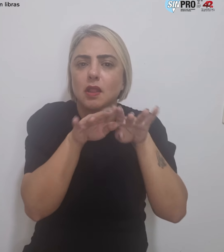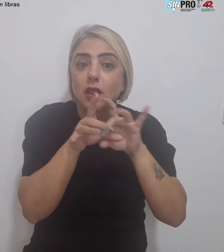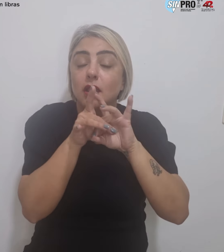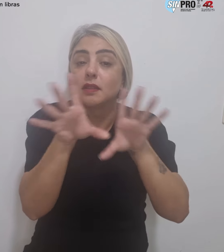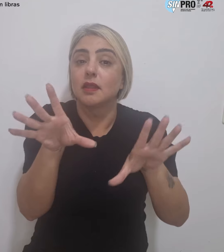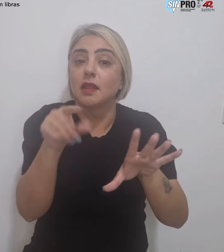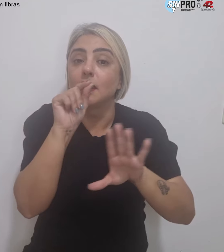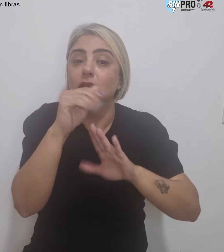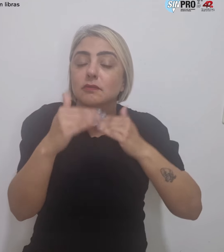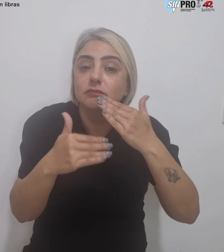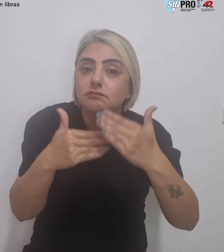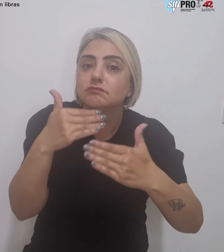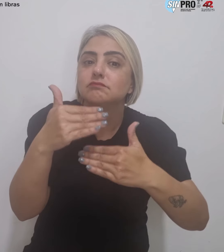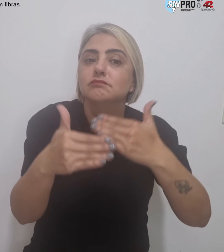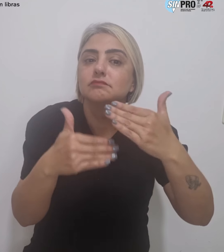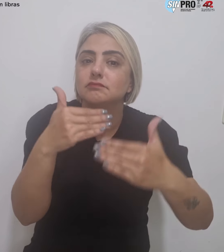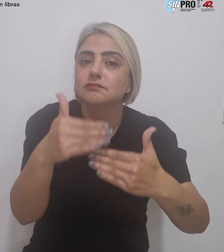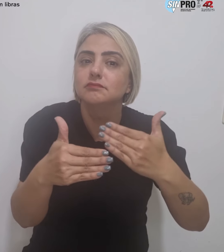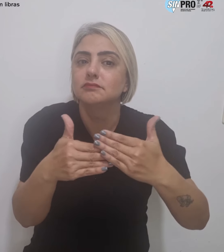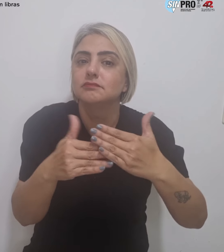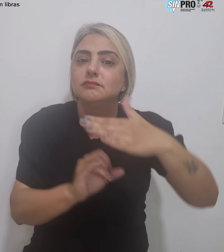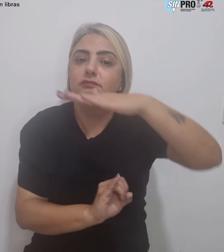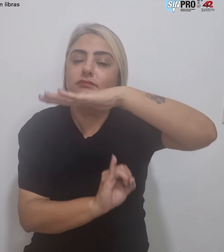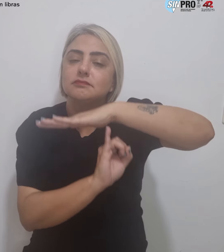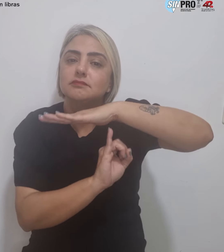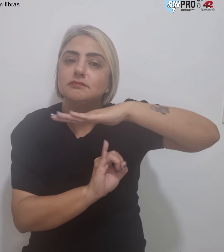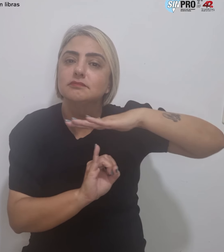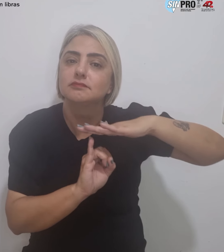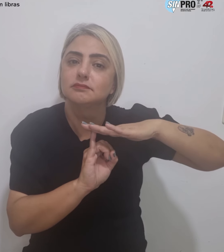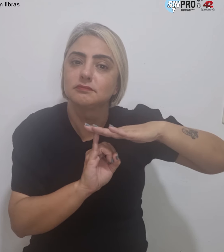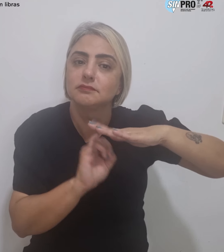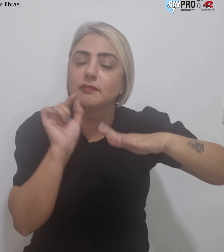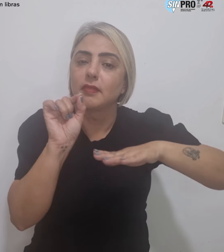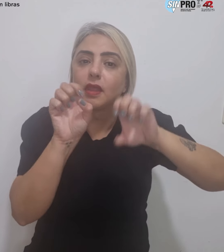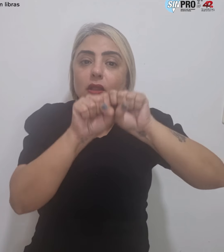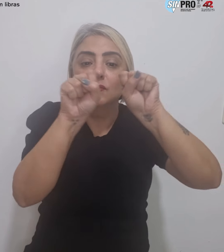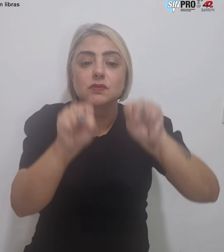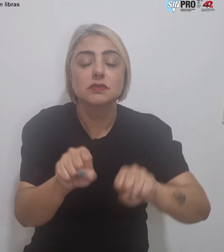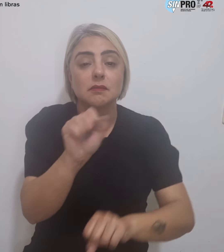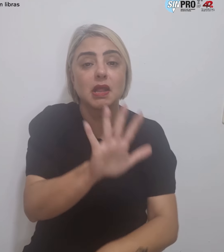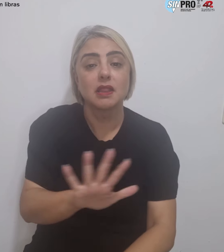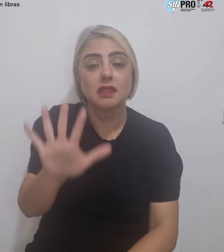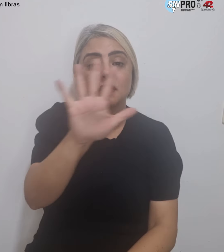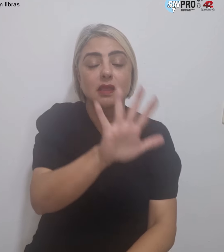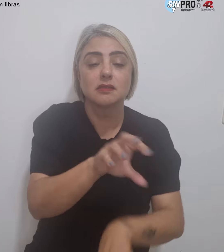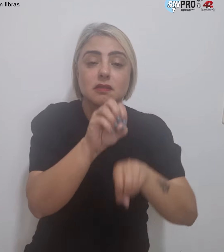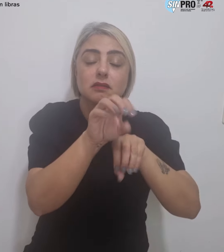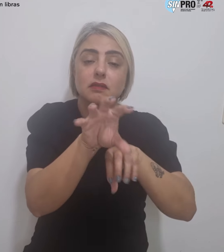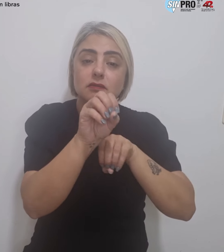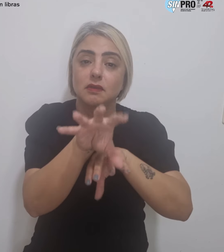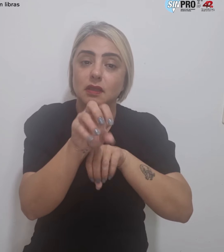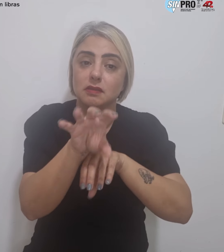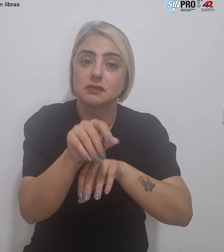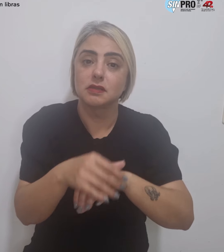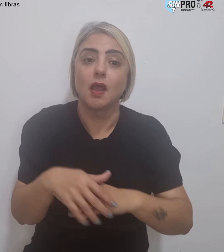de um processo de institucionalização do Sistema Nacional de Educação, pactuado